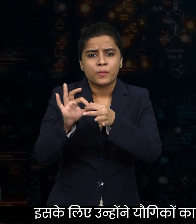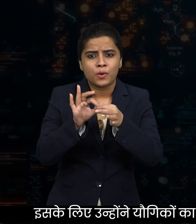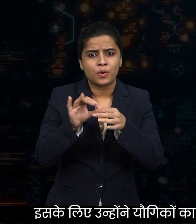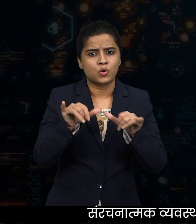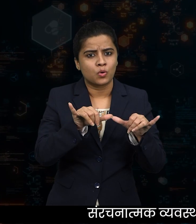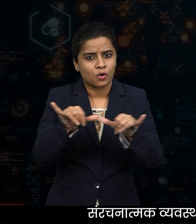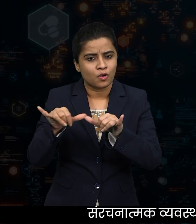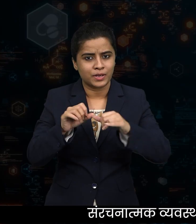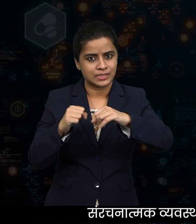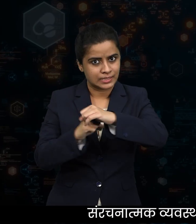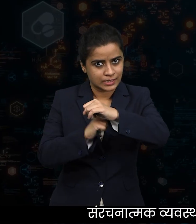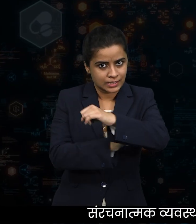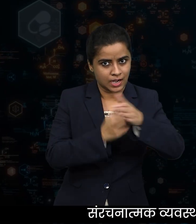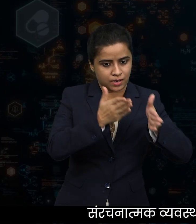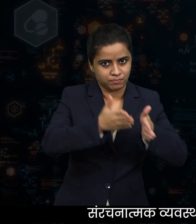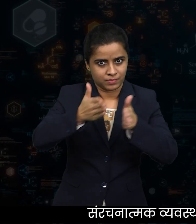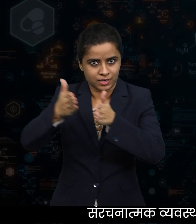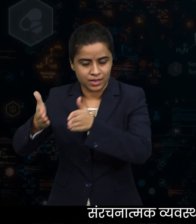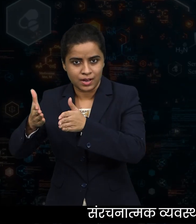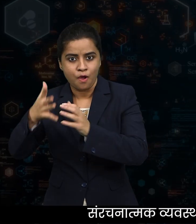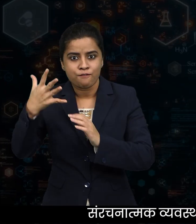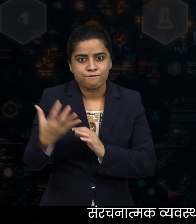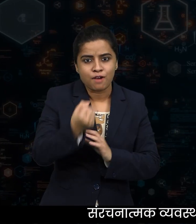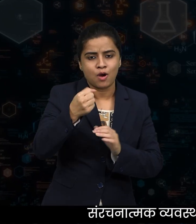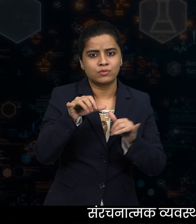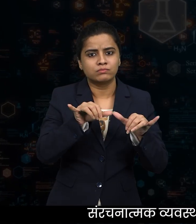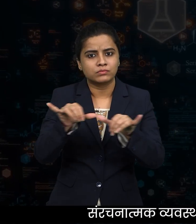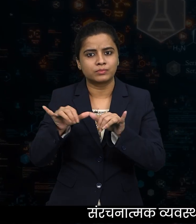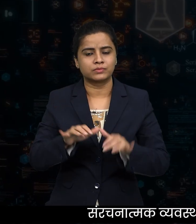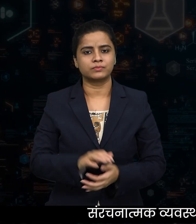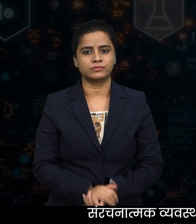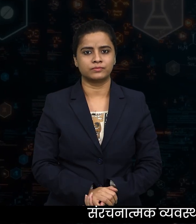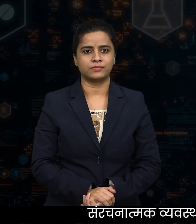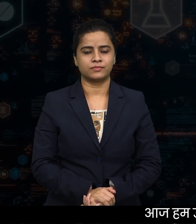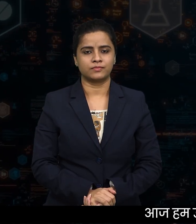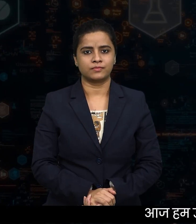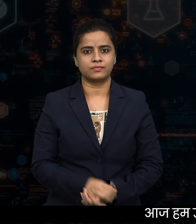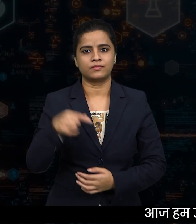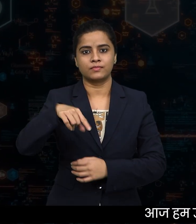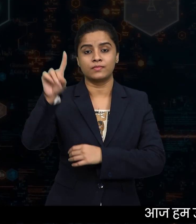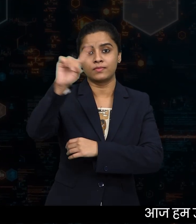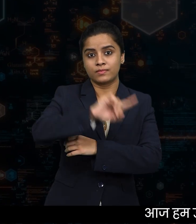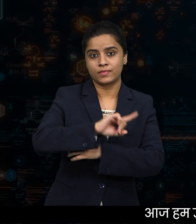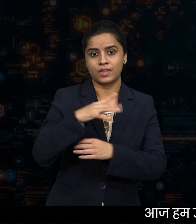सामान्य संरचनात्मक व्यवस्थाओं के आधार पर करना शुरू किया। आज हम उनके बारे